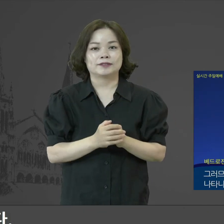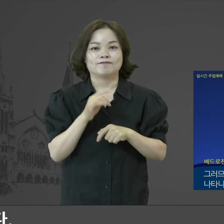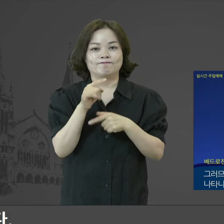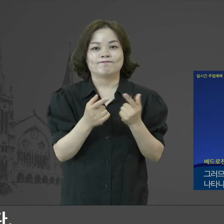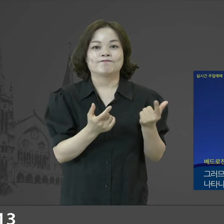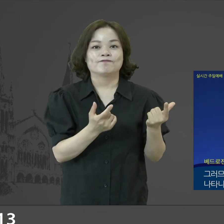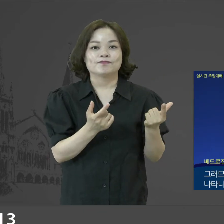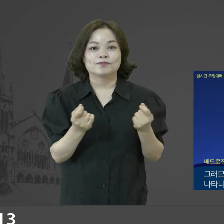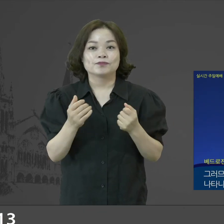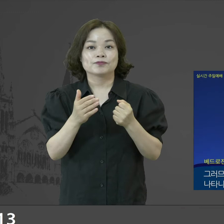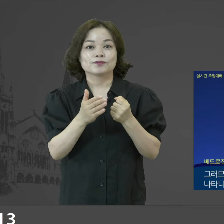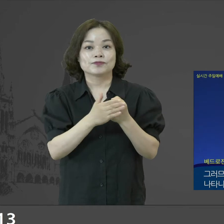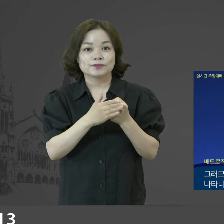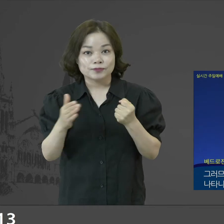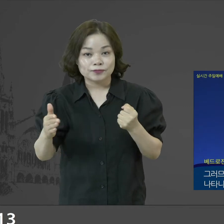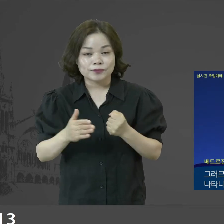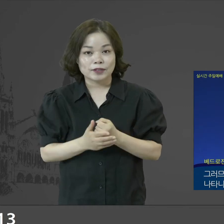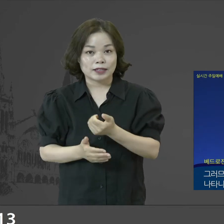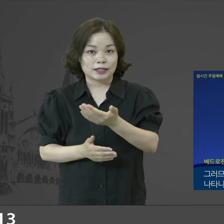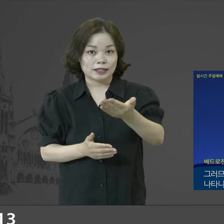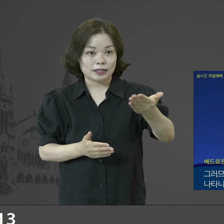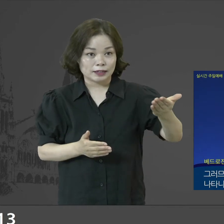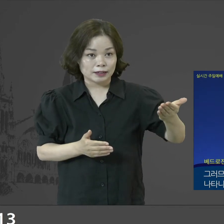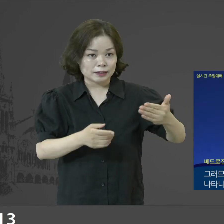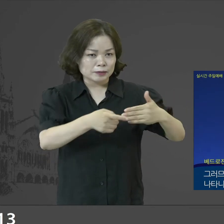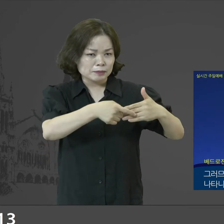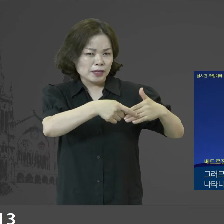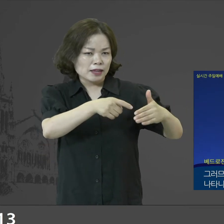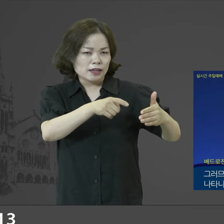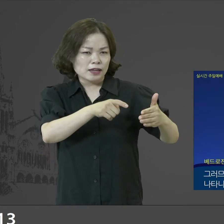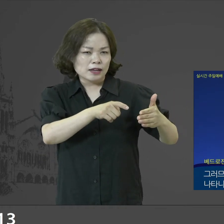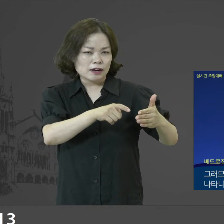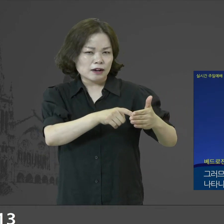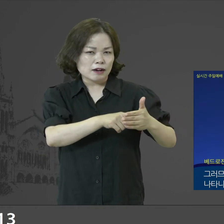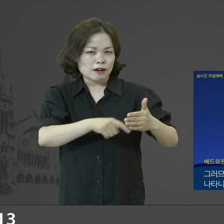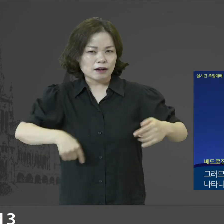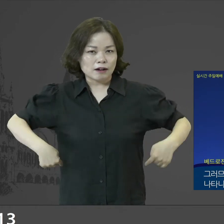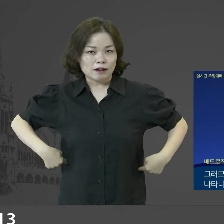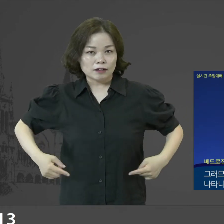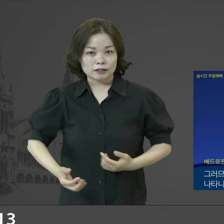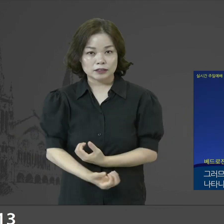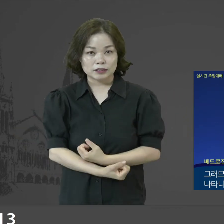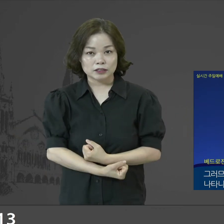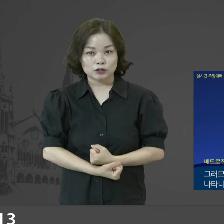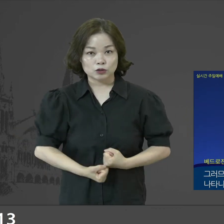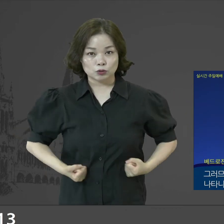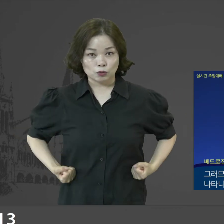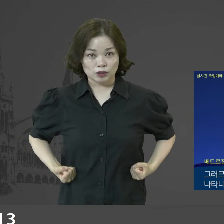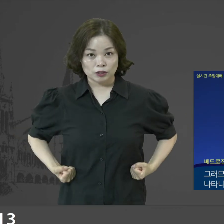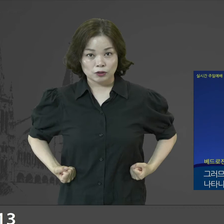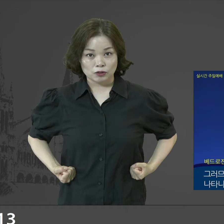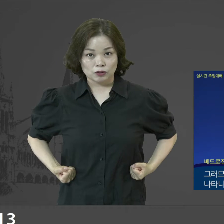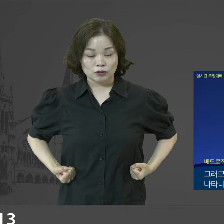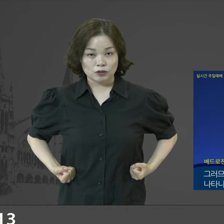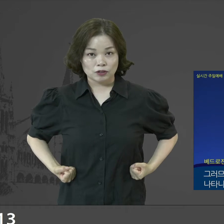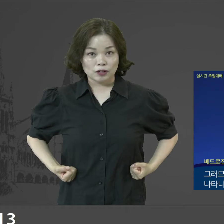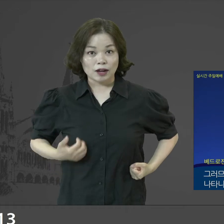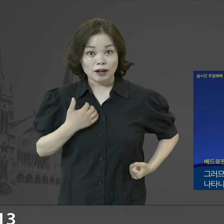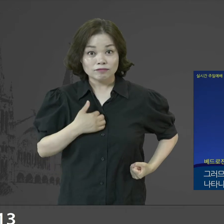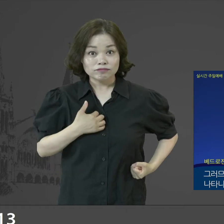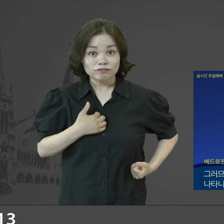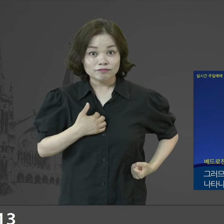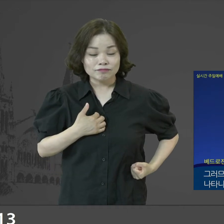읽으십시다. 그러므로 너희 마음의 허리를 동이고, 여기까지 알려진